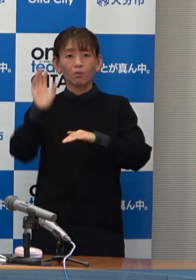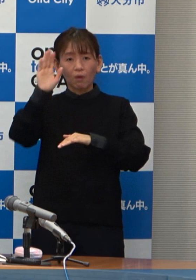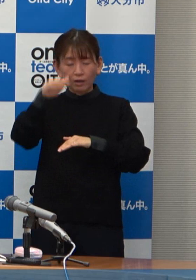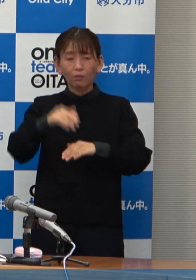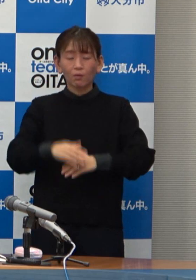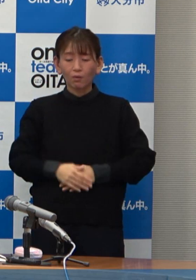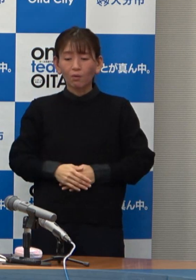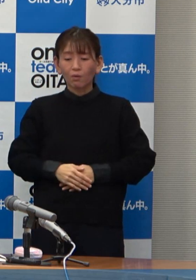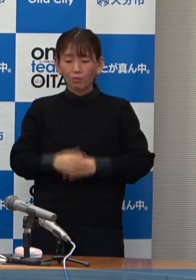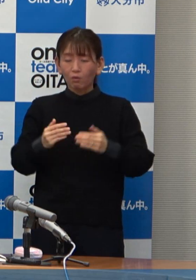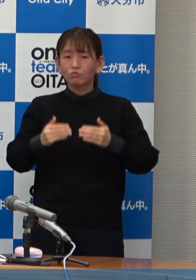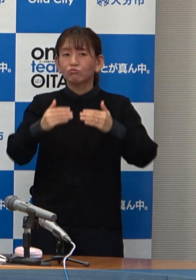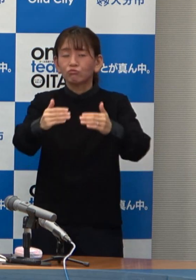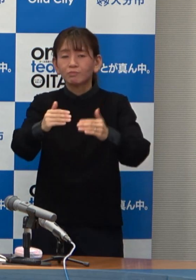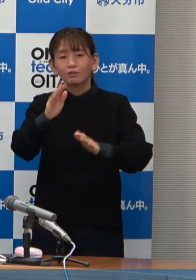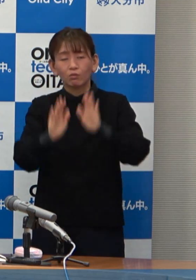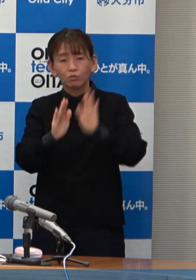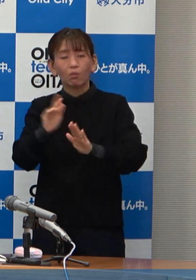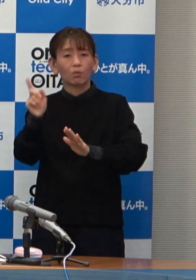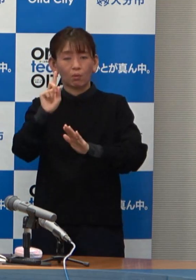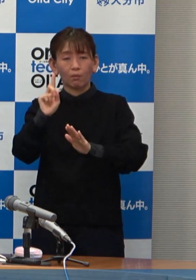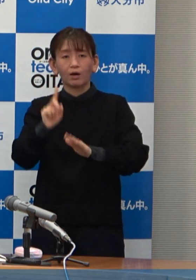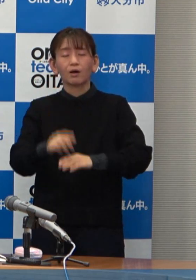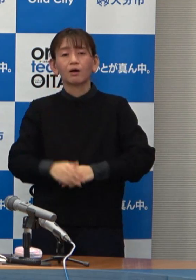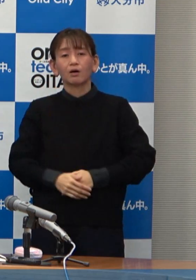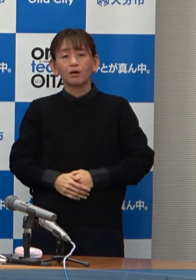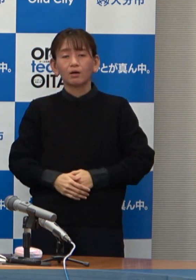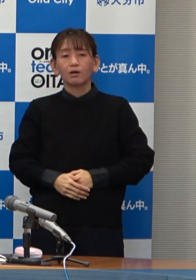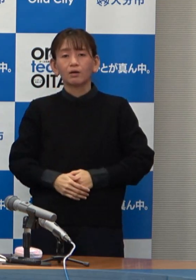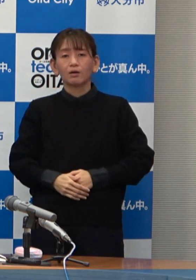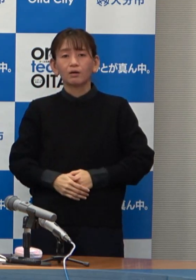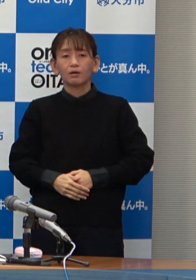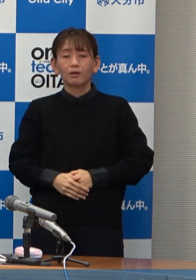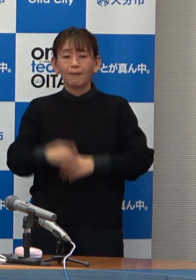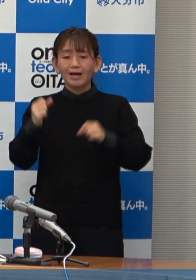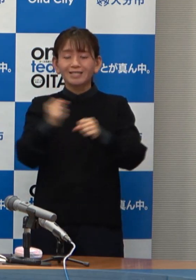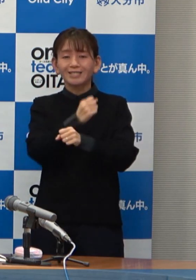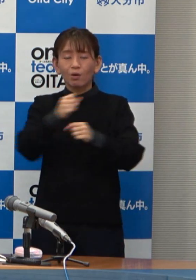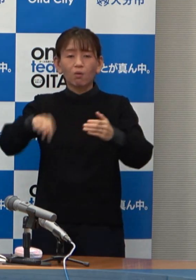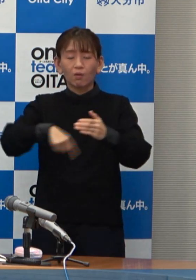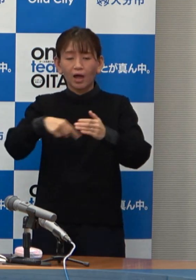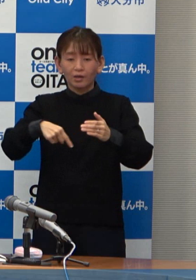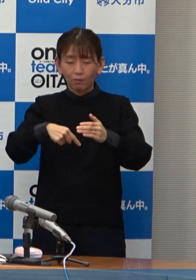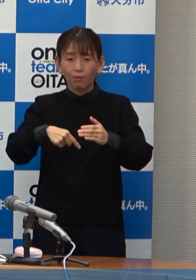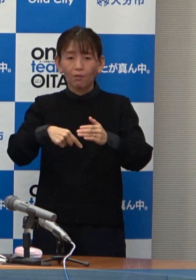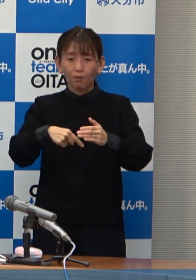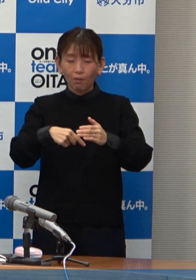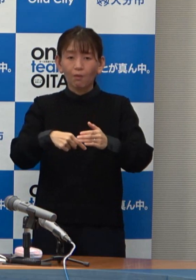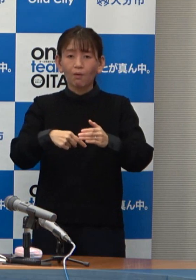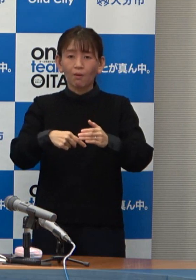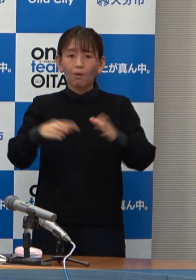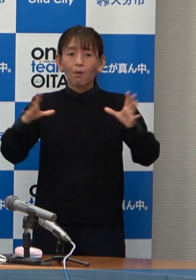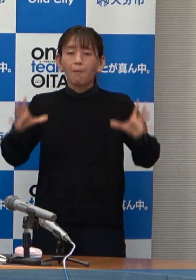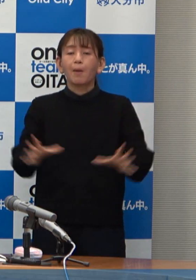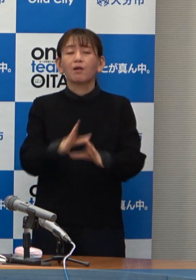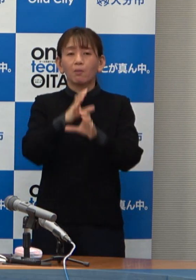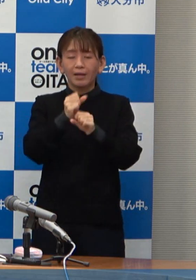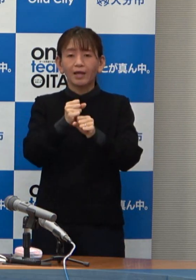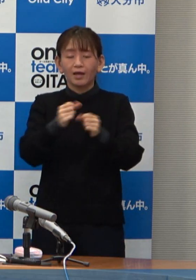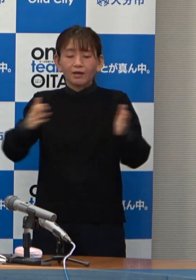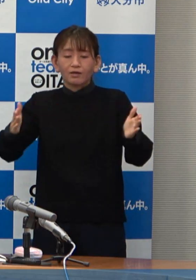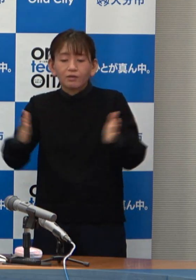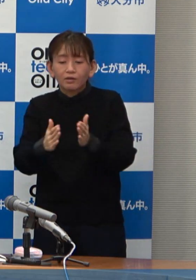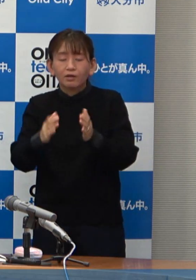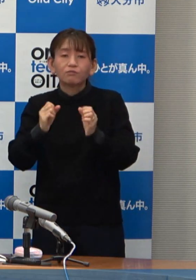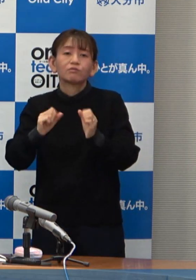ついたかって話ですけどねこれ最終的にはね事業の内容を絞って縮小する場合は最終的には